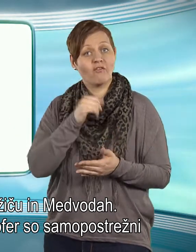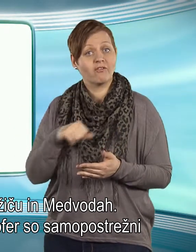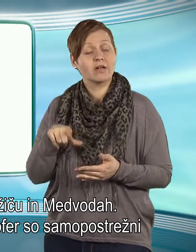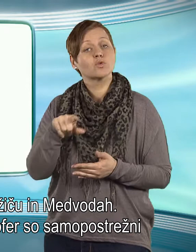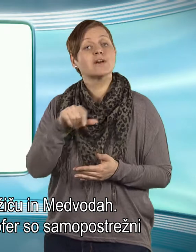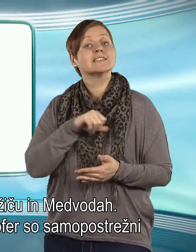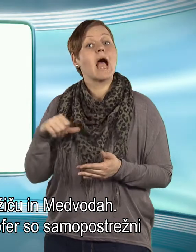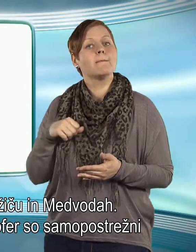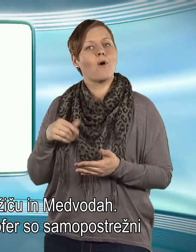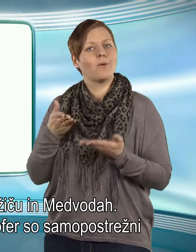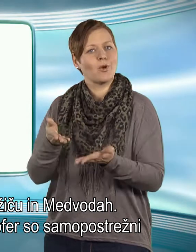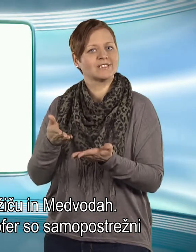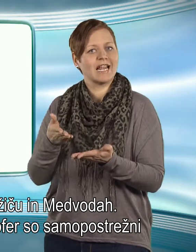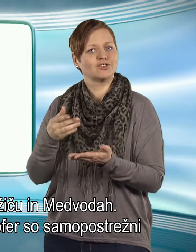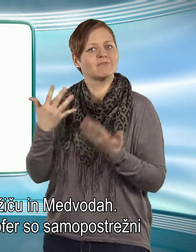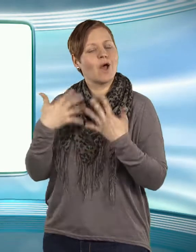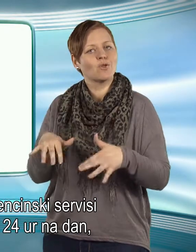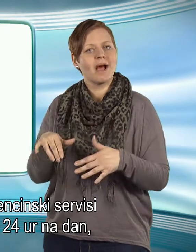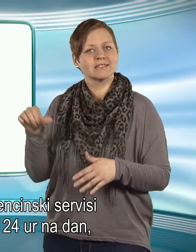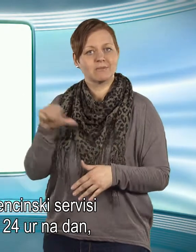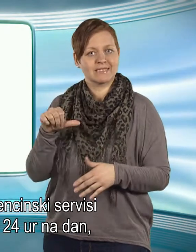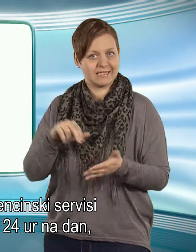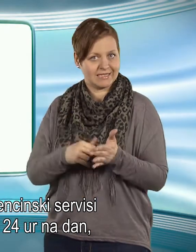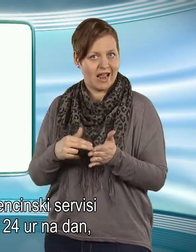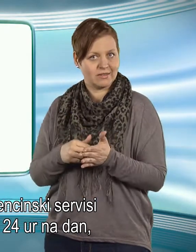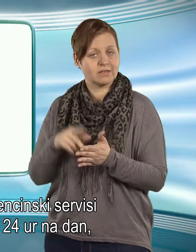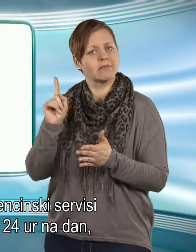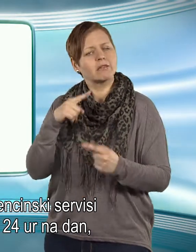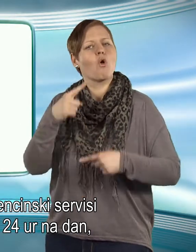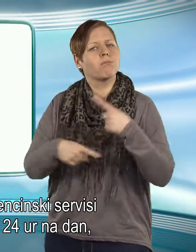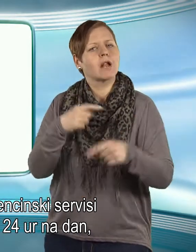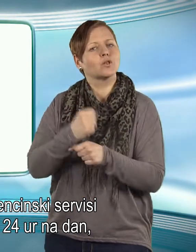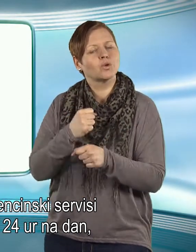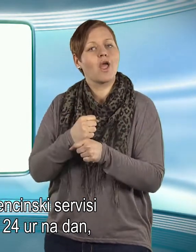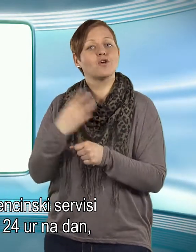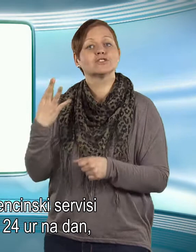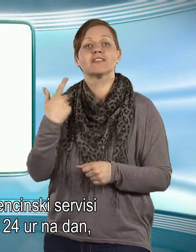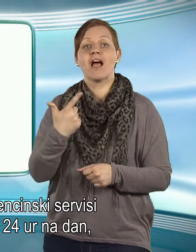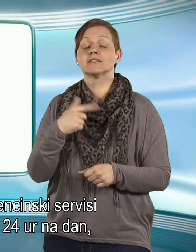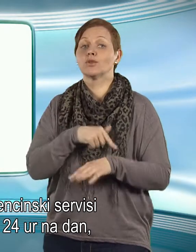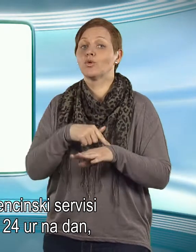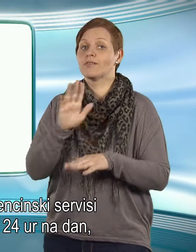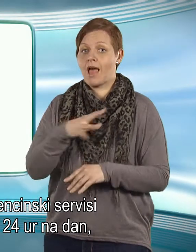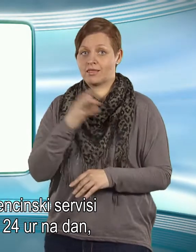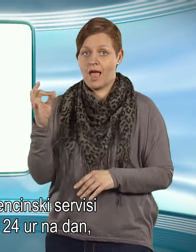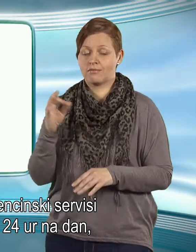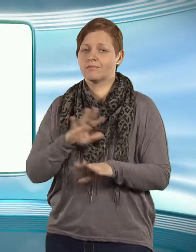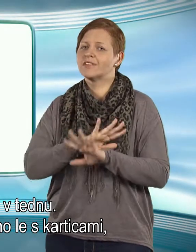so samopostrežni avtomatski bencinski servisi in obratujejo 24 ur na dan, vse dni